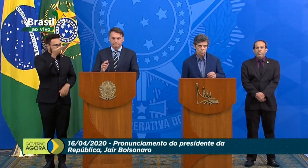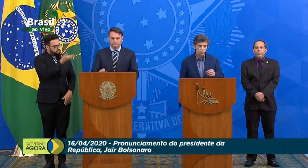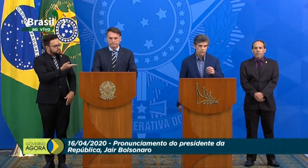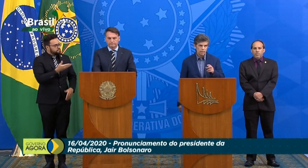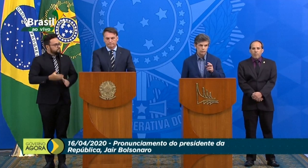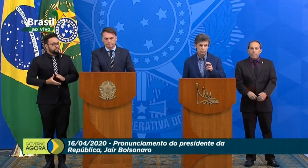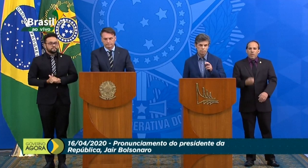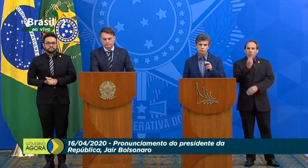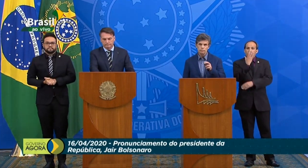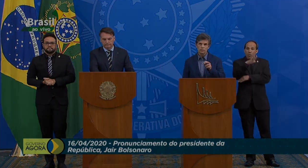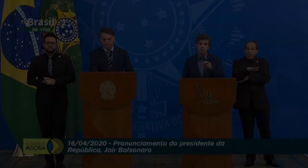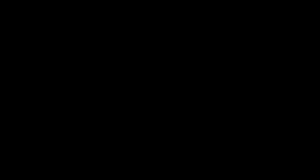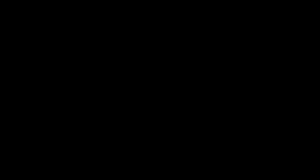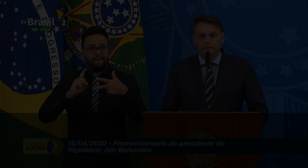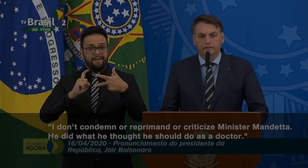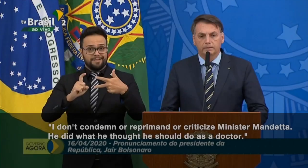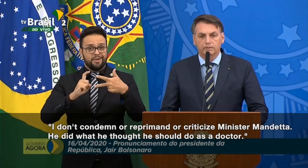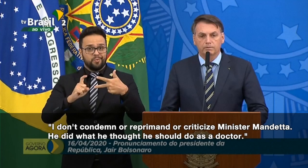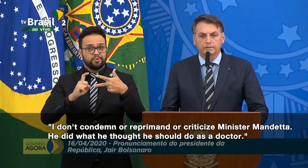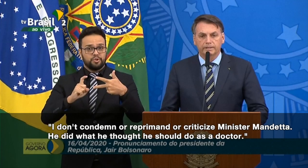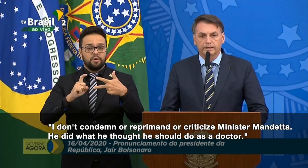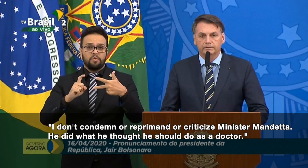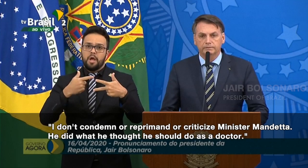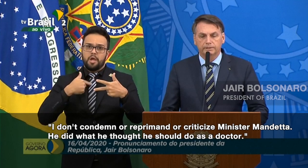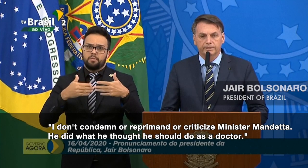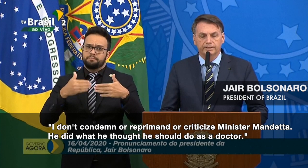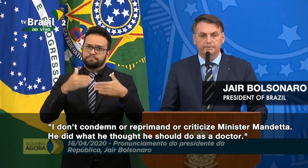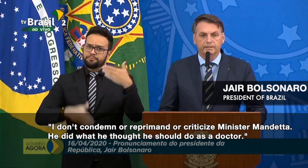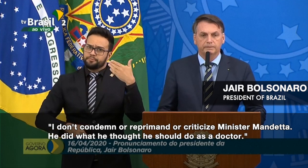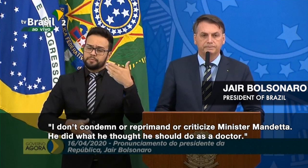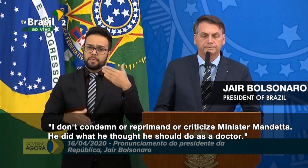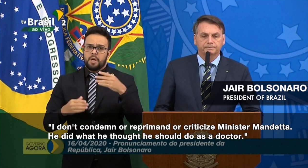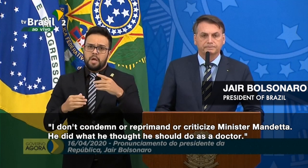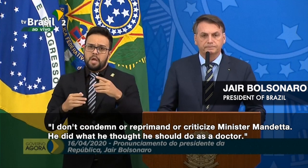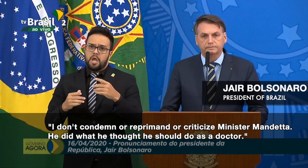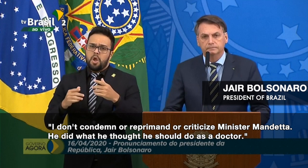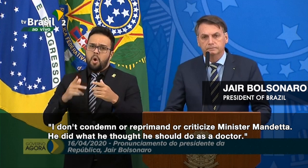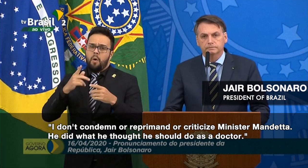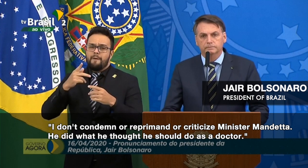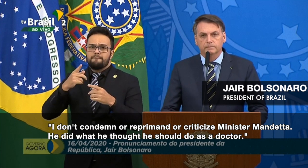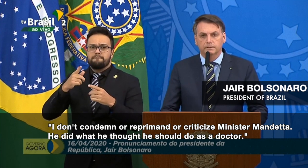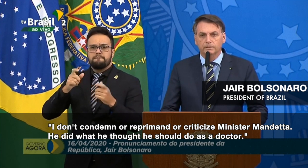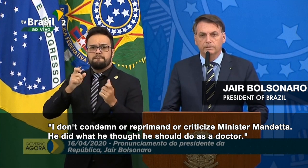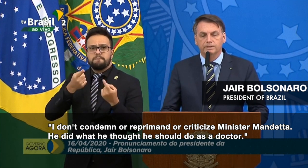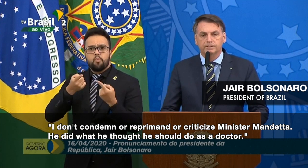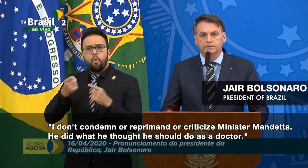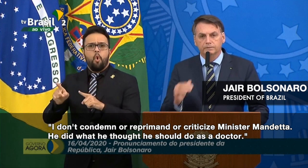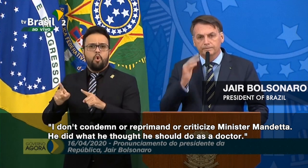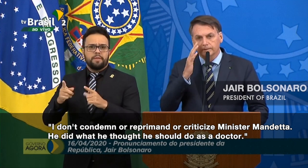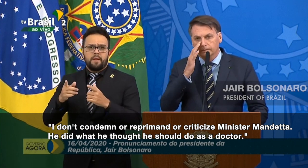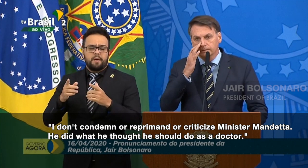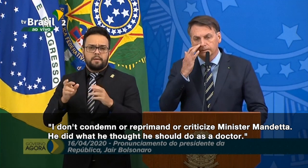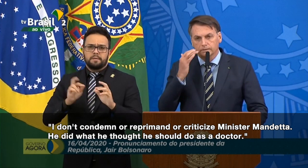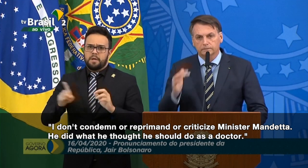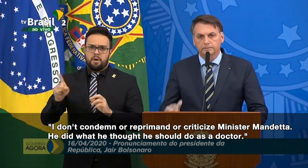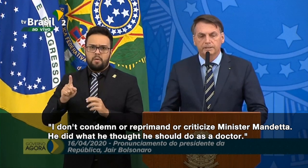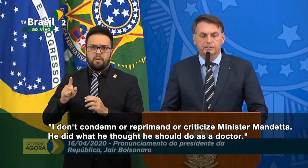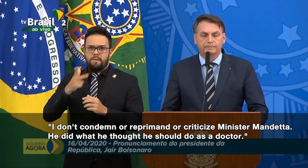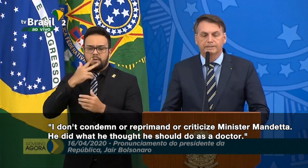Pessoal, boa tarde. Não condeno, não recrimino e não critico